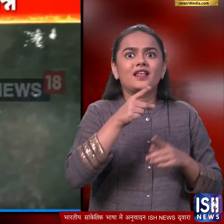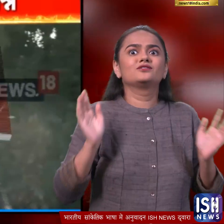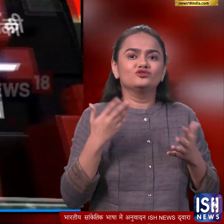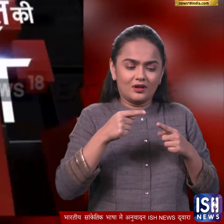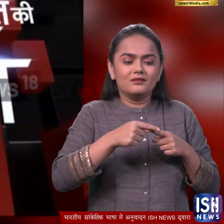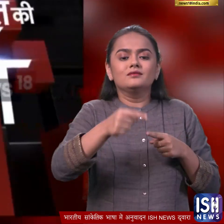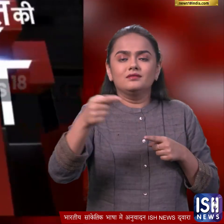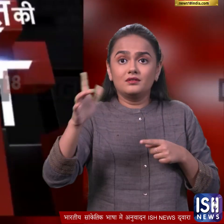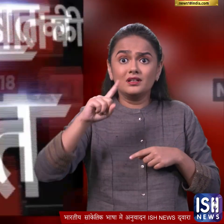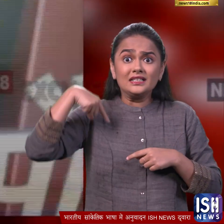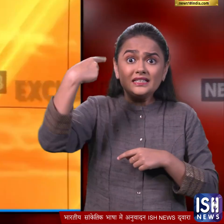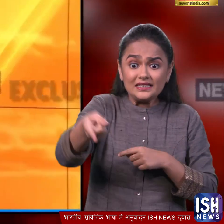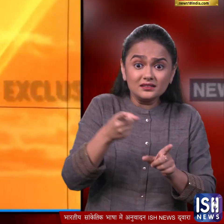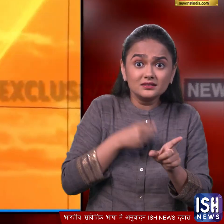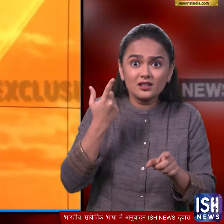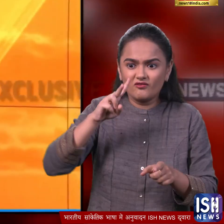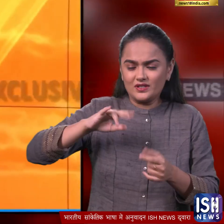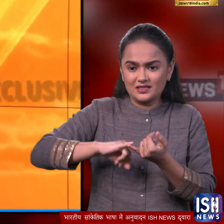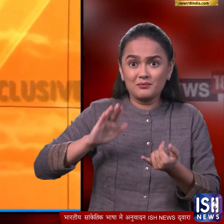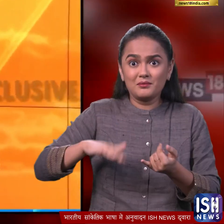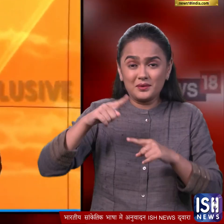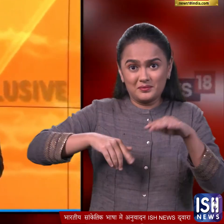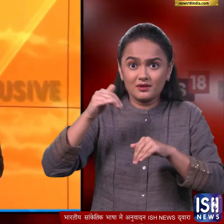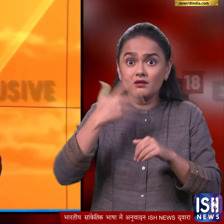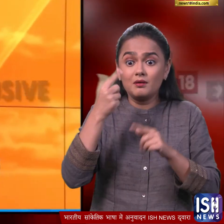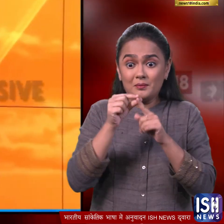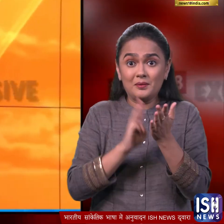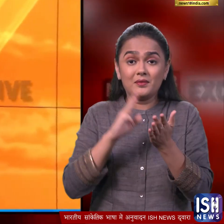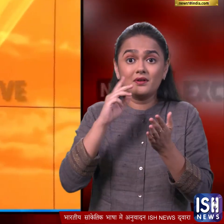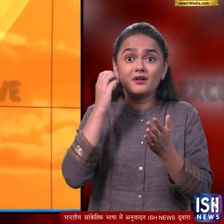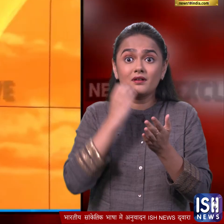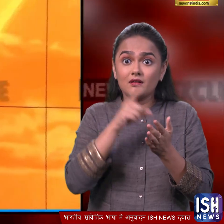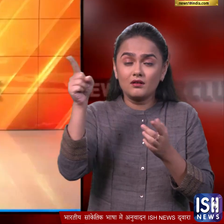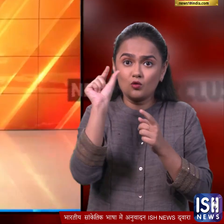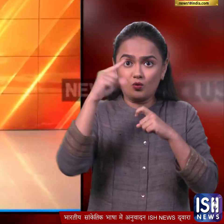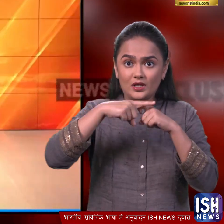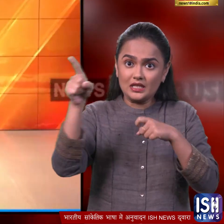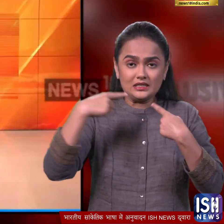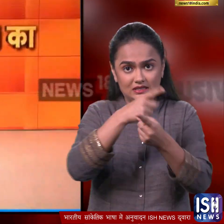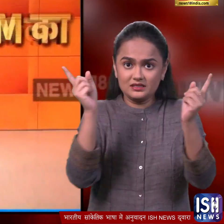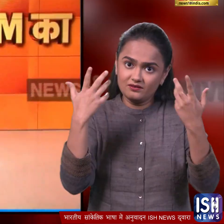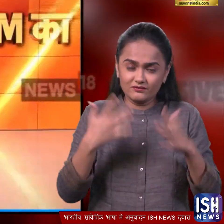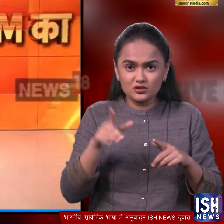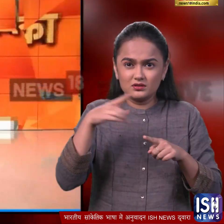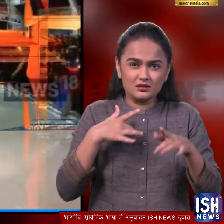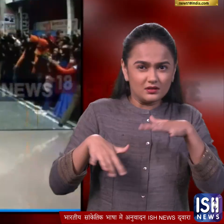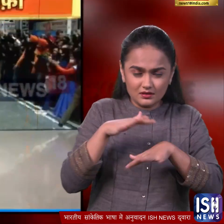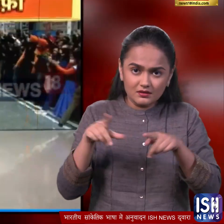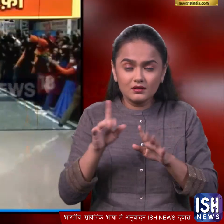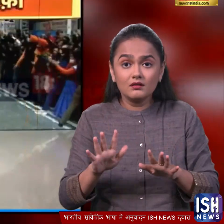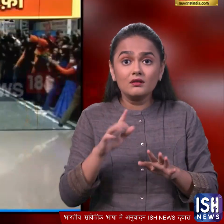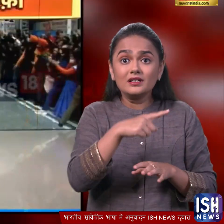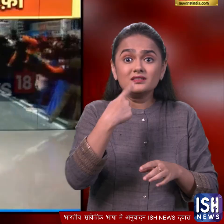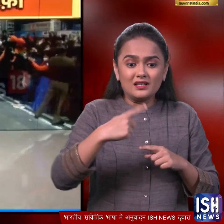चंडीगढ़ में जश्न मनाकर की। अगले साल होने वाले विधानसभा चुनाव से पहले प्रधानमंत्री नरेंद्र मोदी ने उत्तराखंड को विकास से जुड़ी 23 योजनाओं की